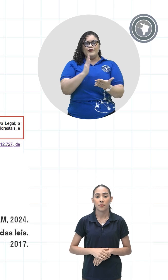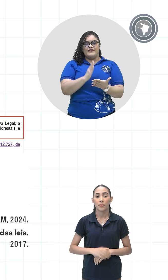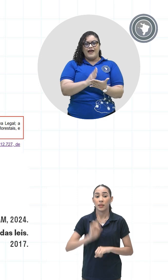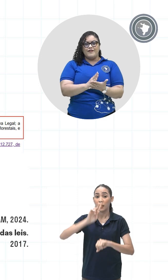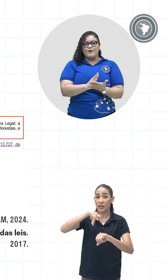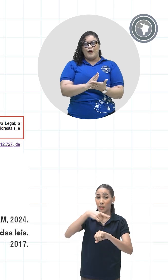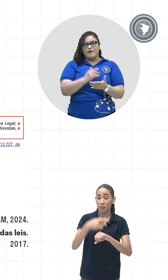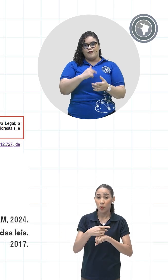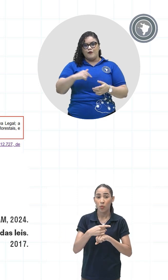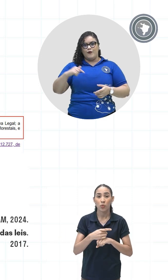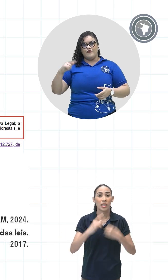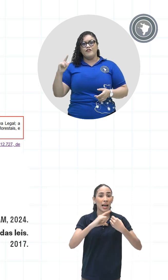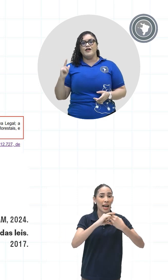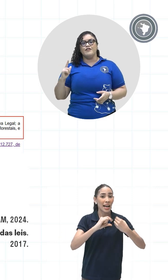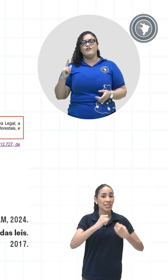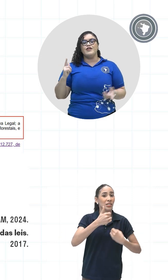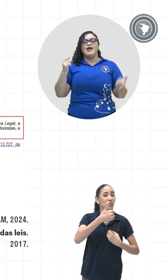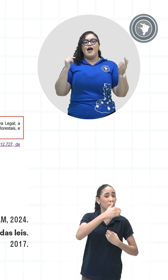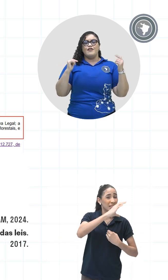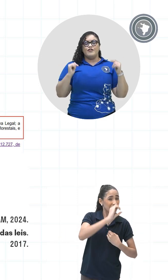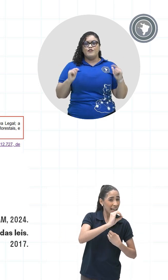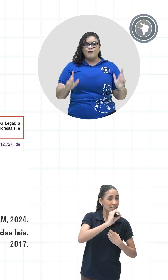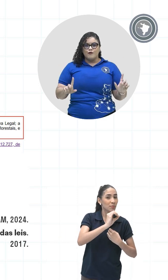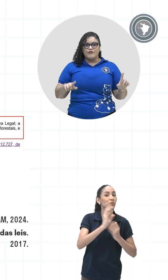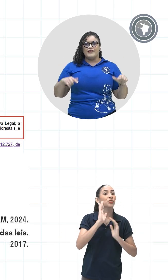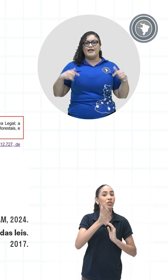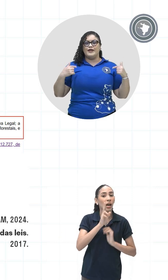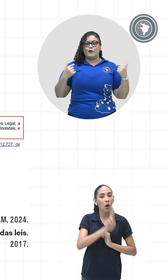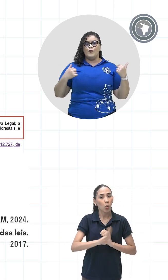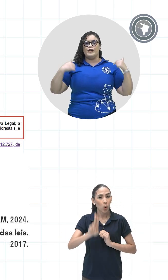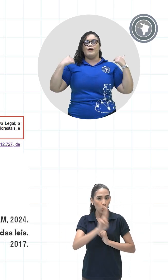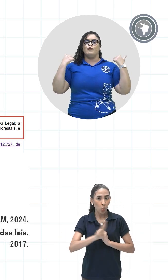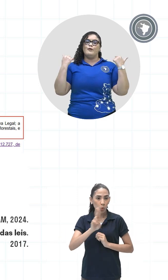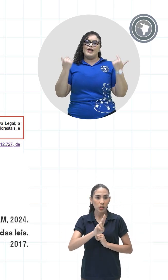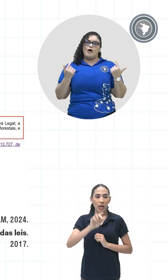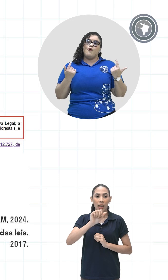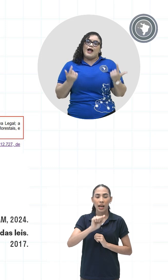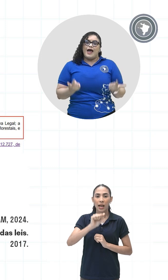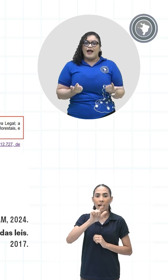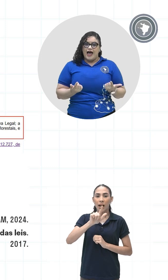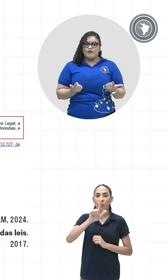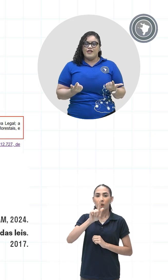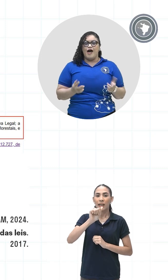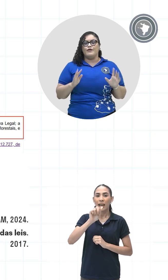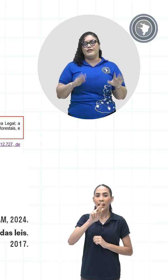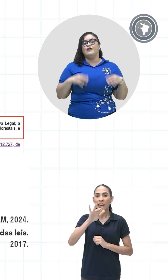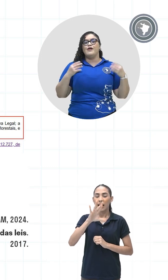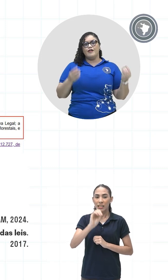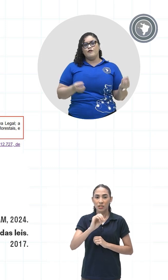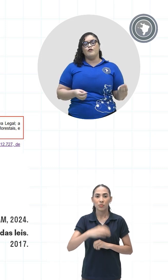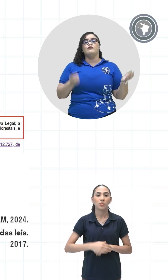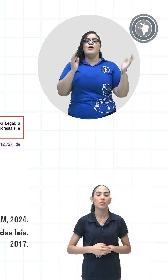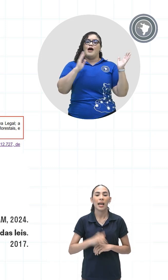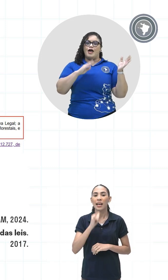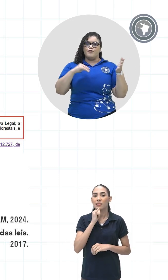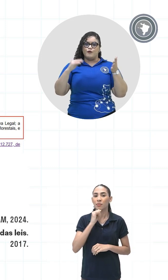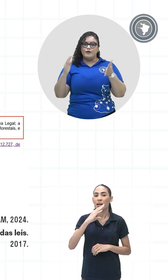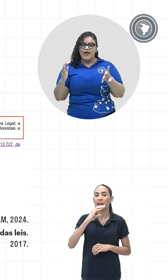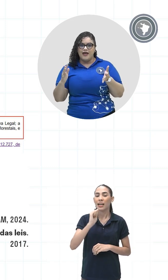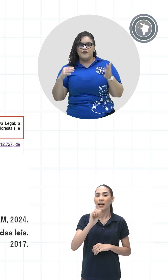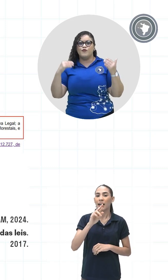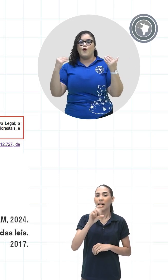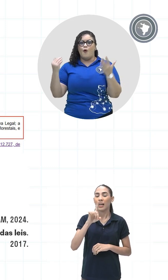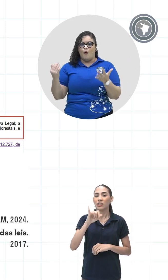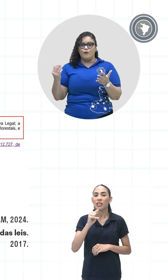aí, do 10º artigo em diante, a gente usa na leitura o numeral cardinal. Então, aí eu vou